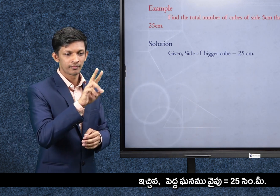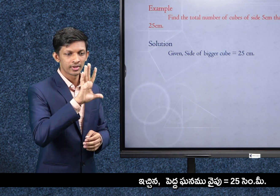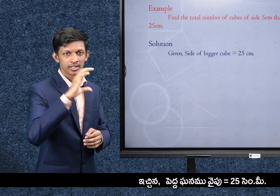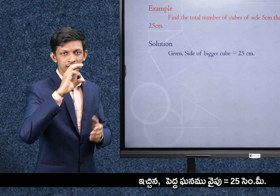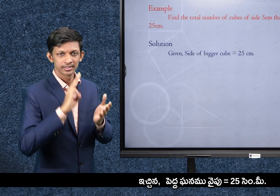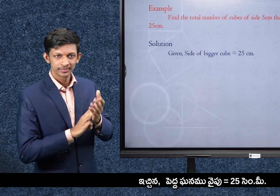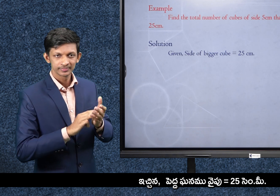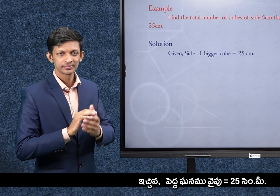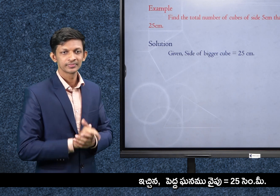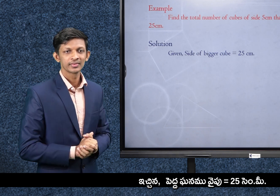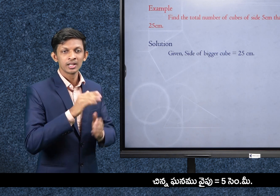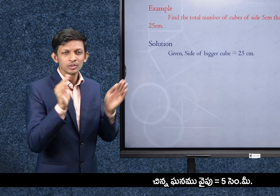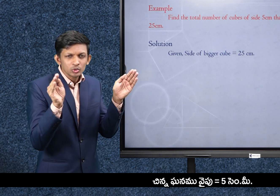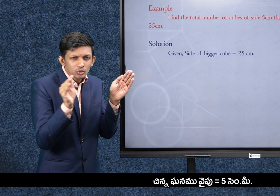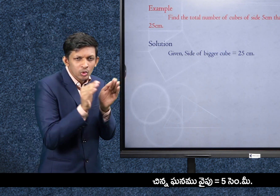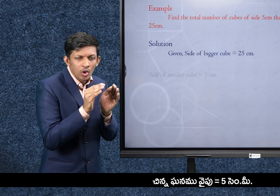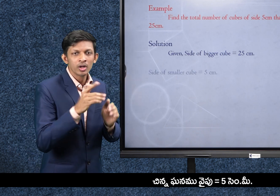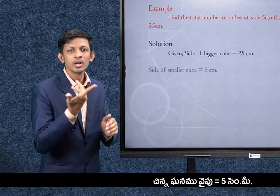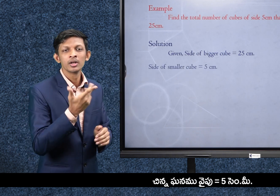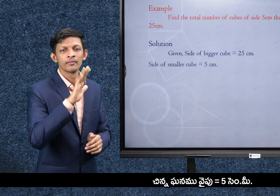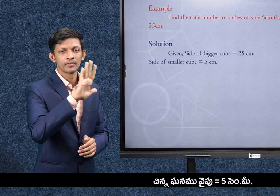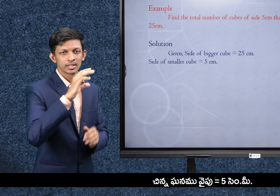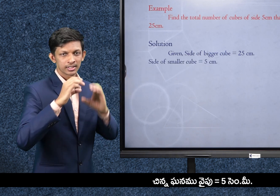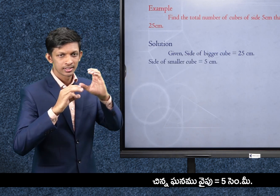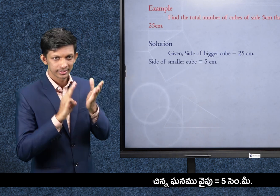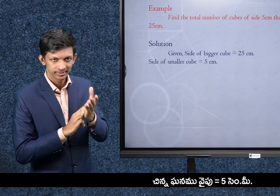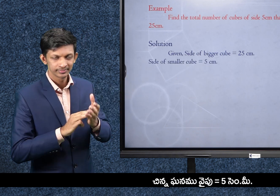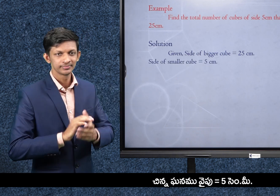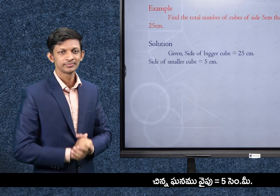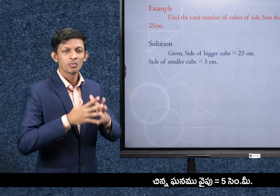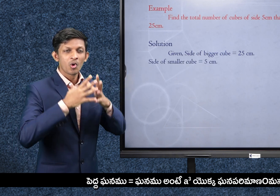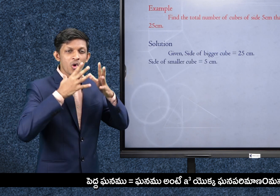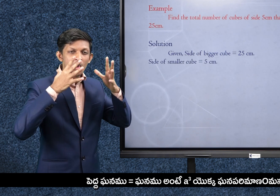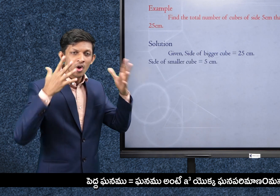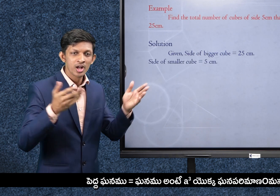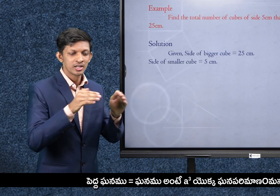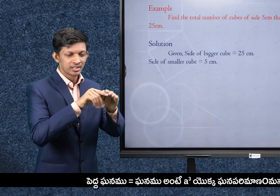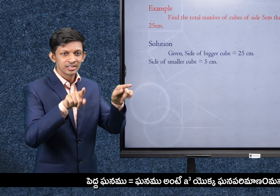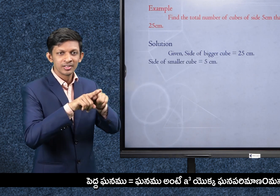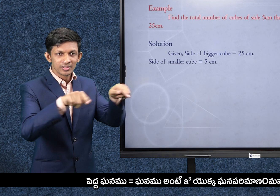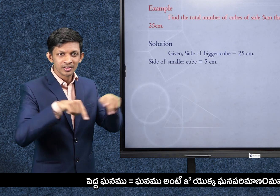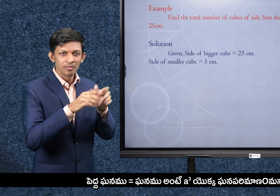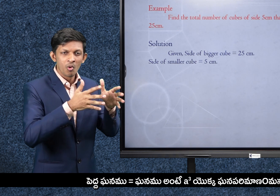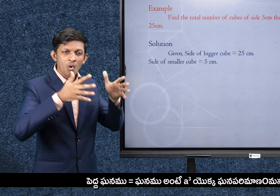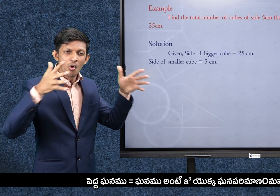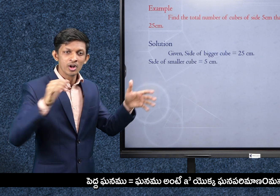సెంటీమీటర్స్. చిన్న ఘనము సైడ్ = 5 సెంటీమీటర్స్. పెద్ద ఘనము ఘనము